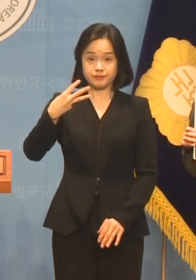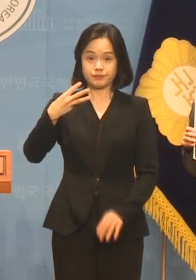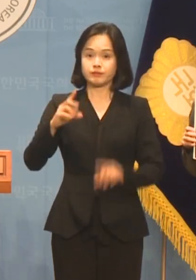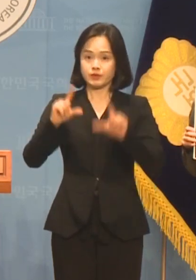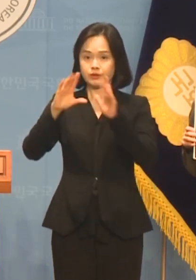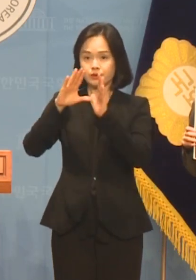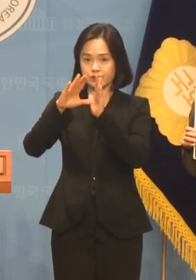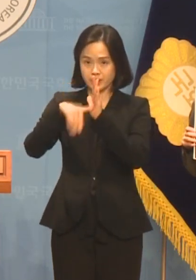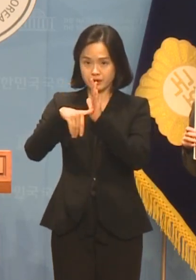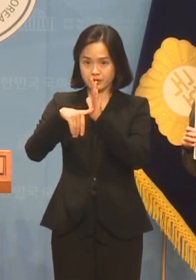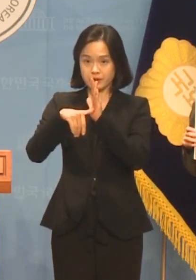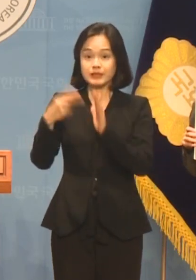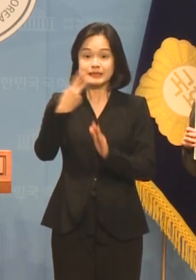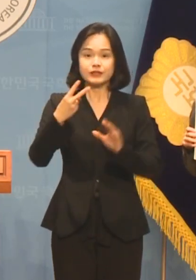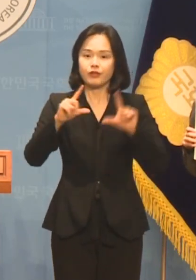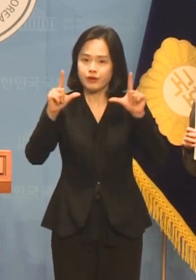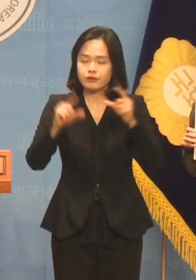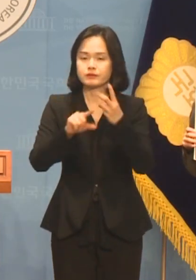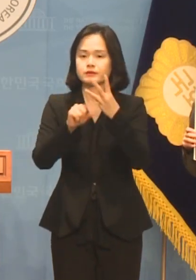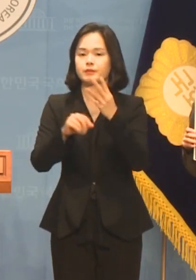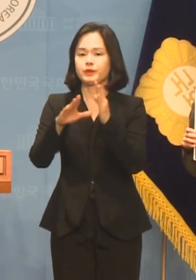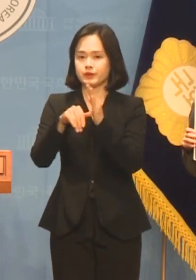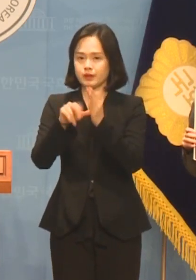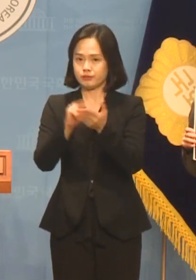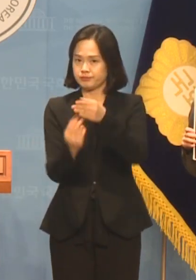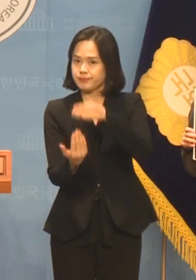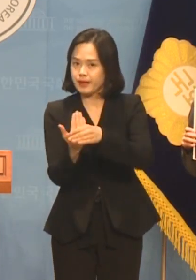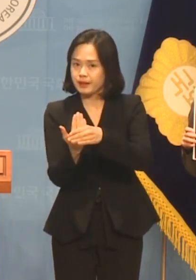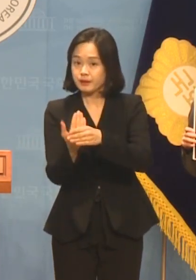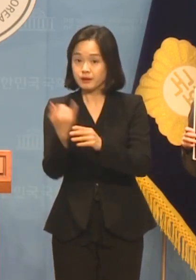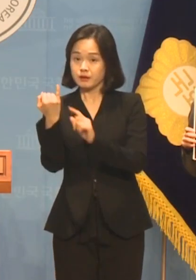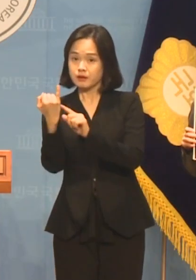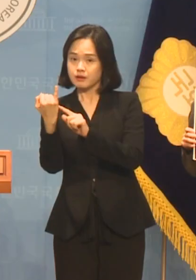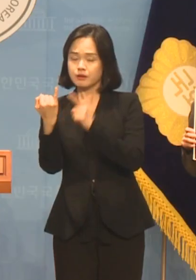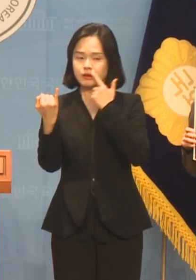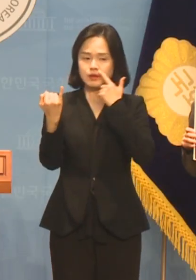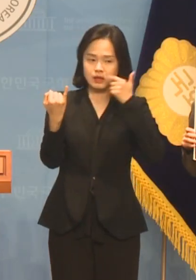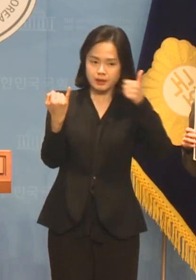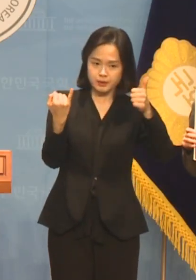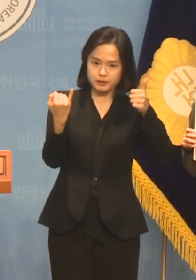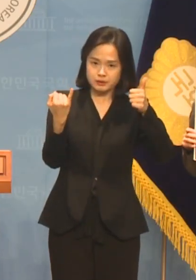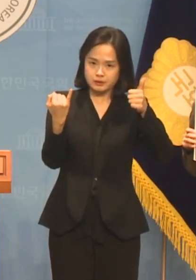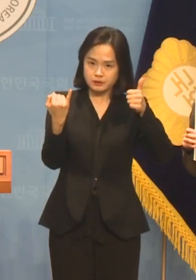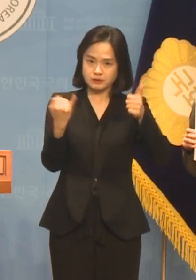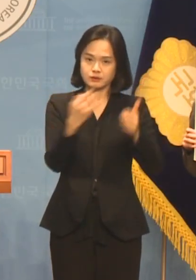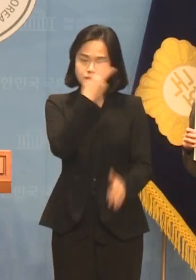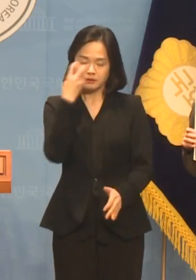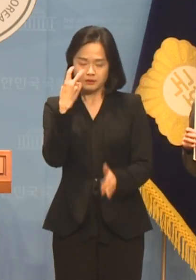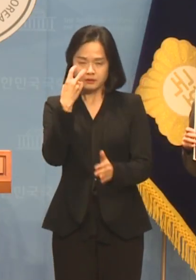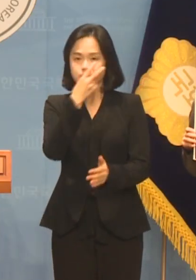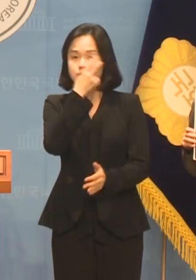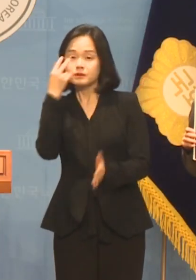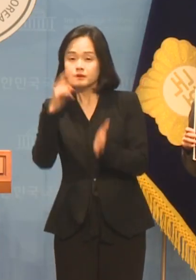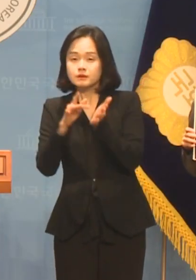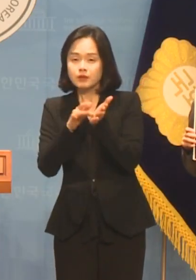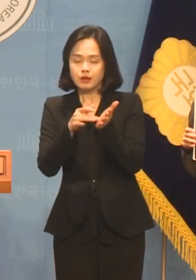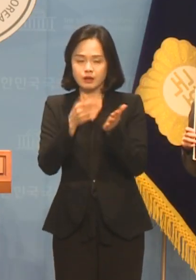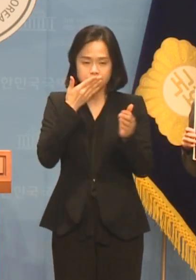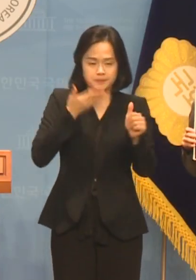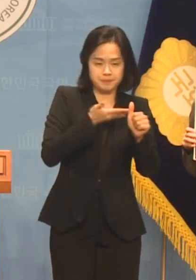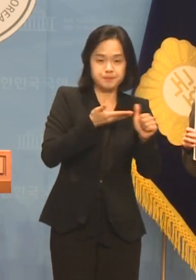씨가 아버지에게 수면제를 타서 술을 먹였고 아버지로부터 성추행 당했고, 그래서